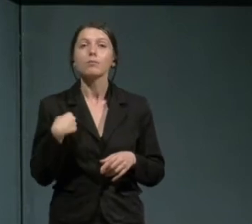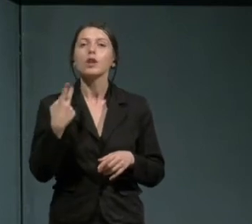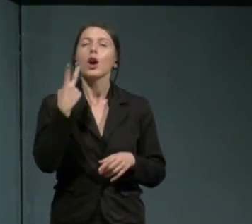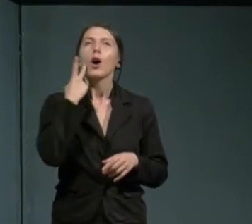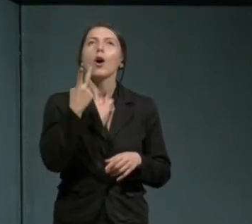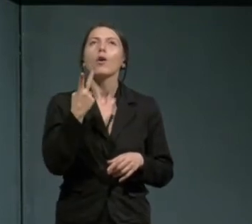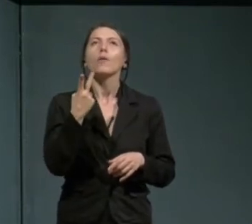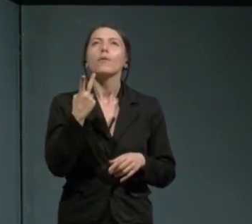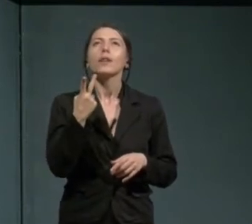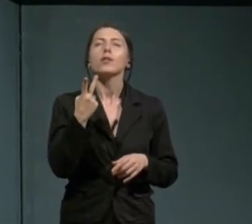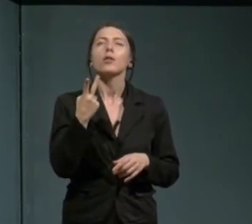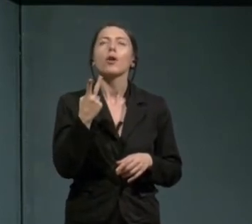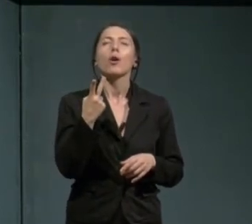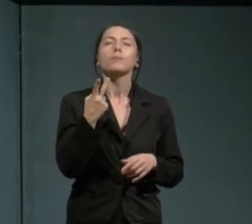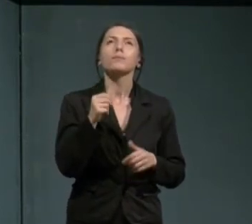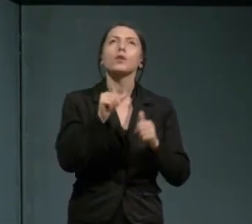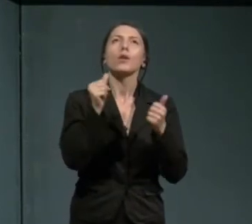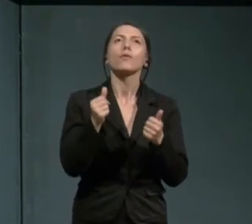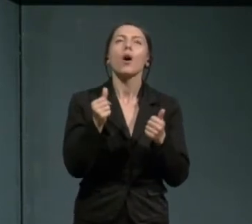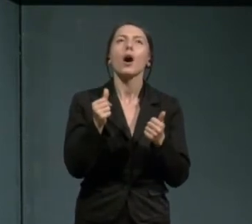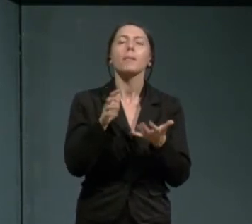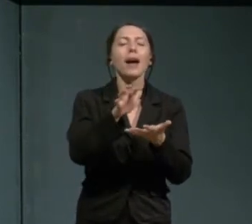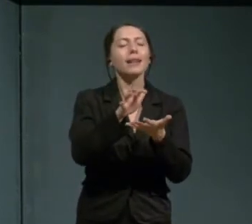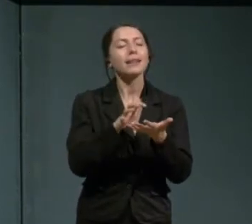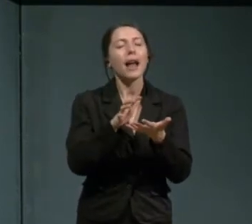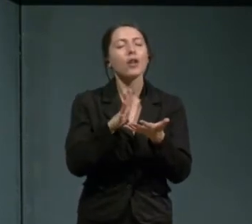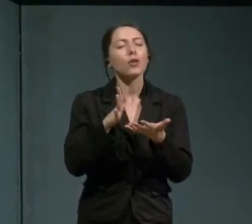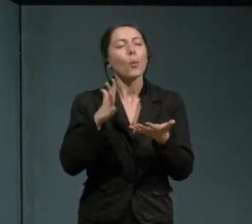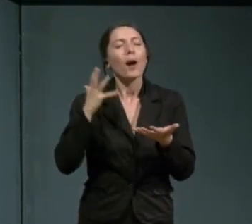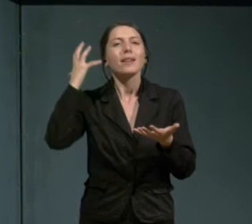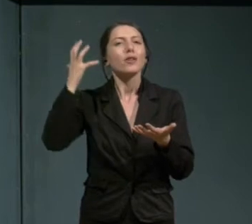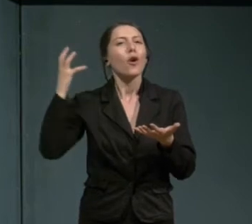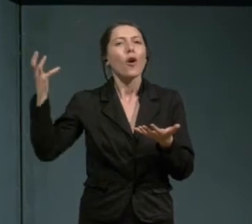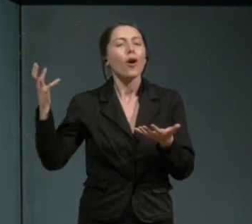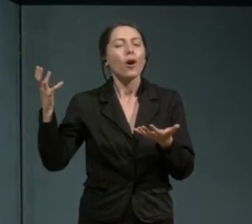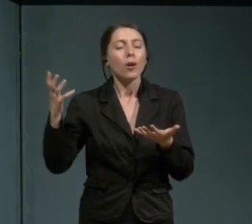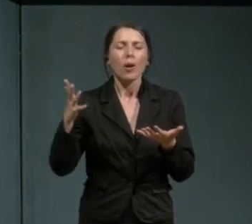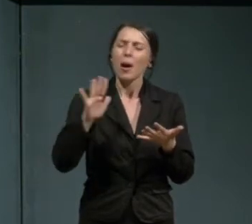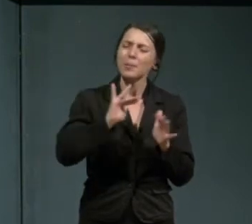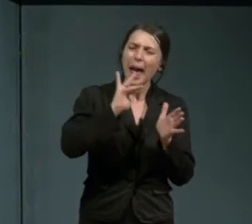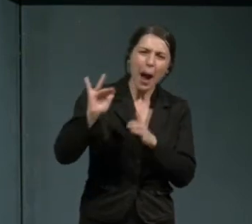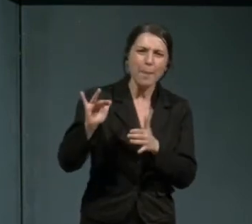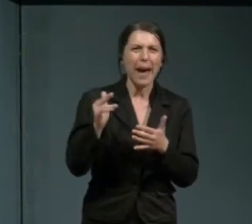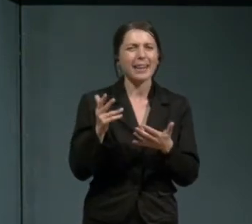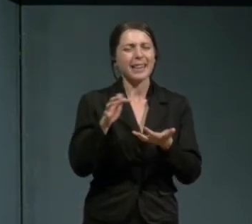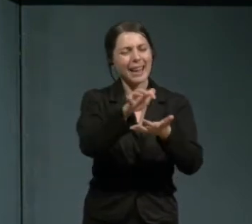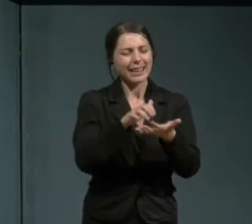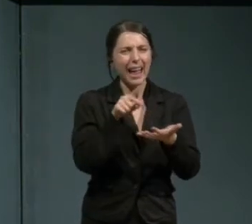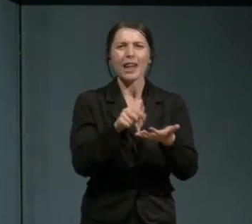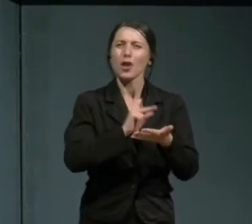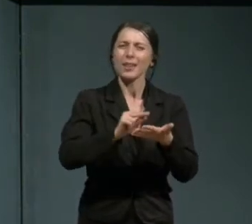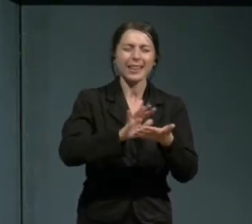molto come un testo molto sonoro l'ho interpretato come un testo sono prima di essere un testo